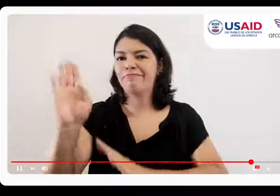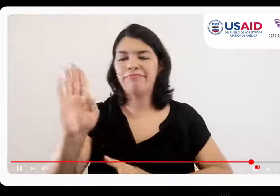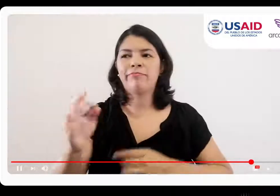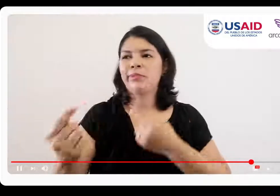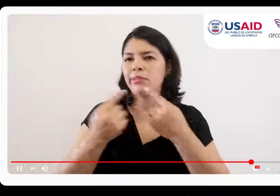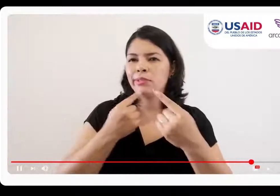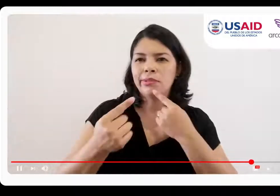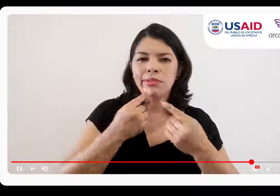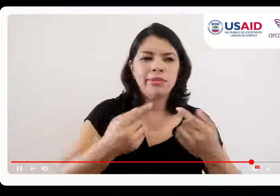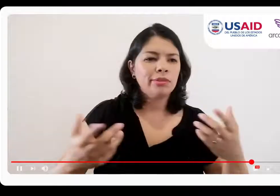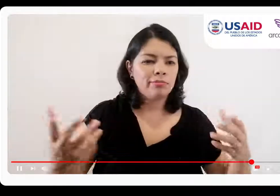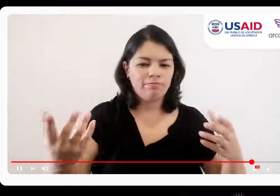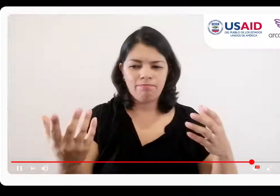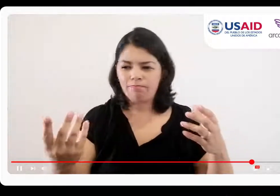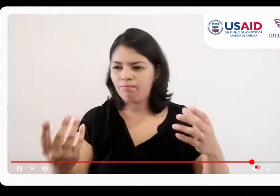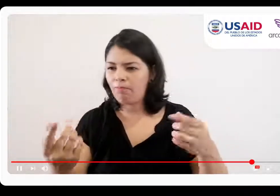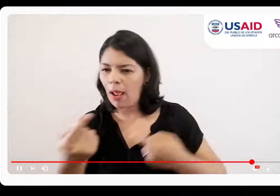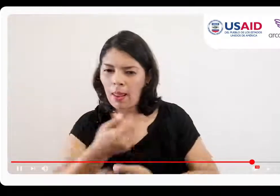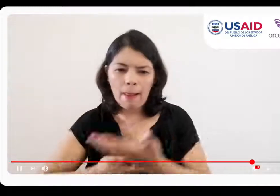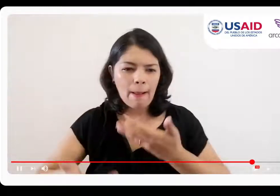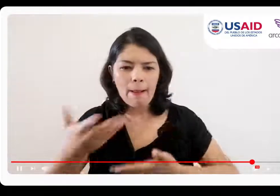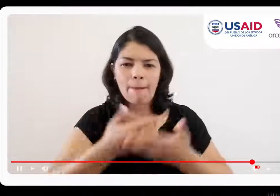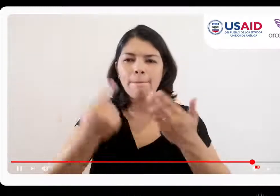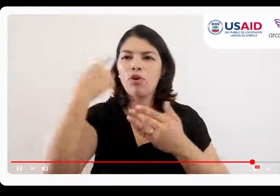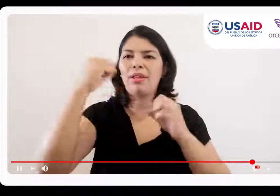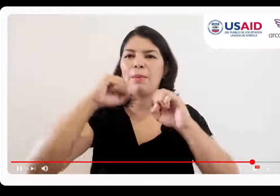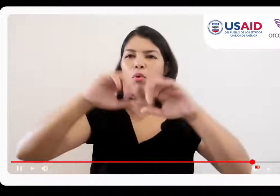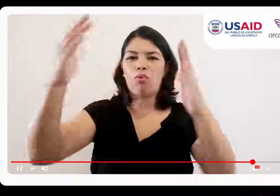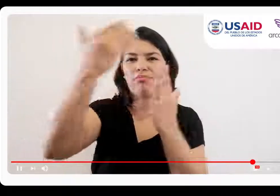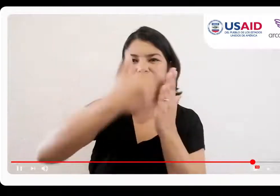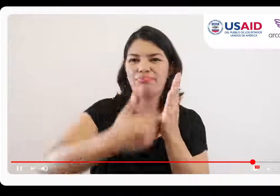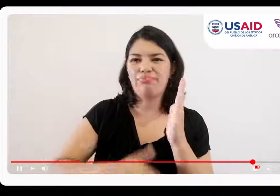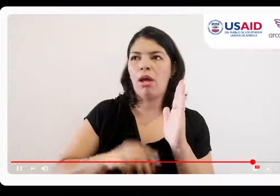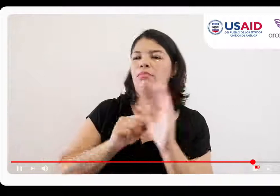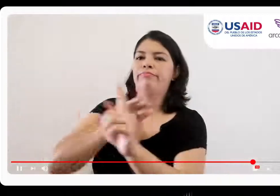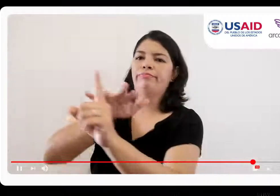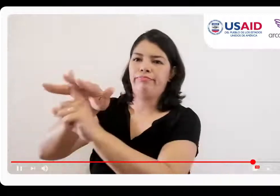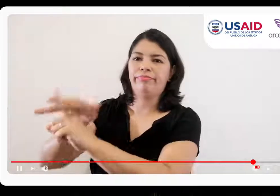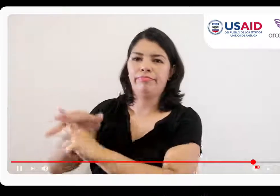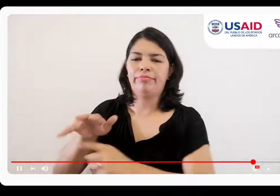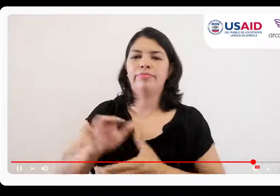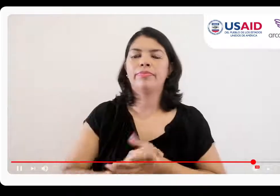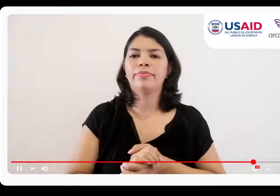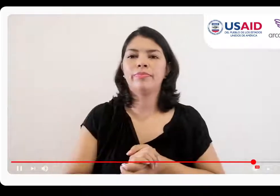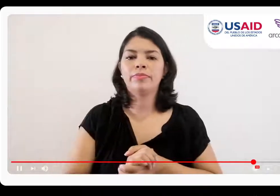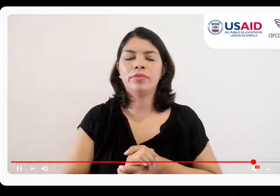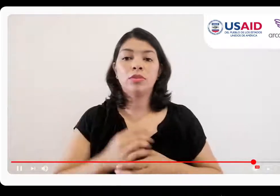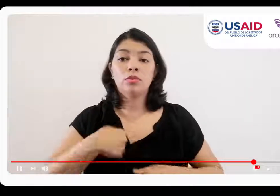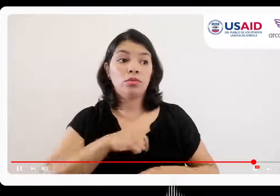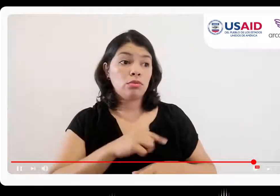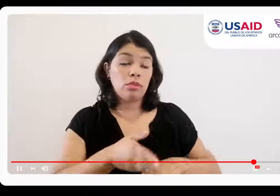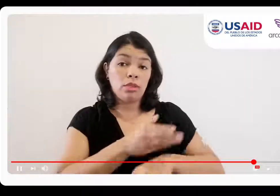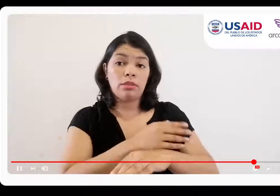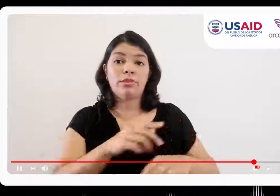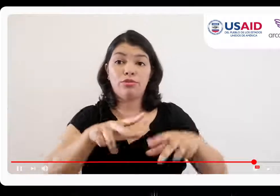promoción, conversación e inclusión de la política pública. Hemos trabajado con la mesa técnica del Comité de Discapacidad, que es la